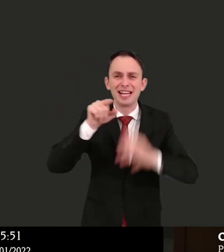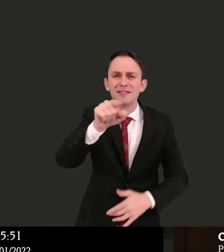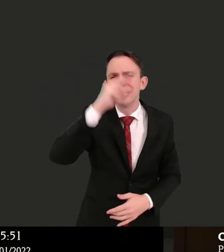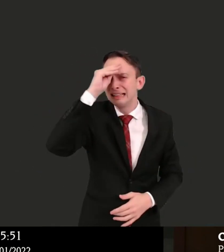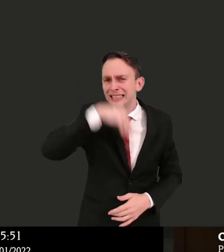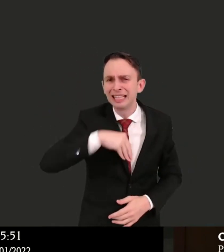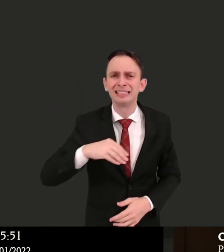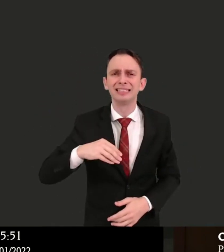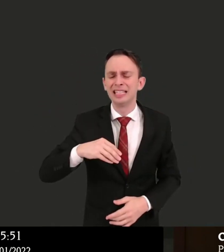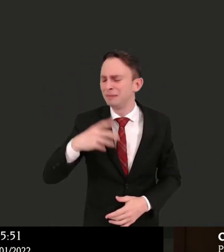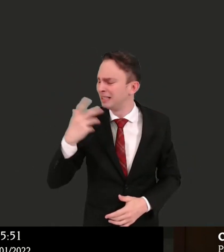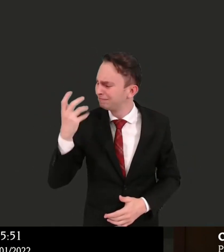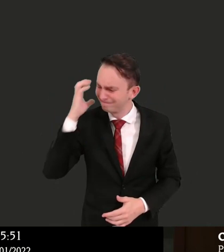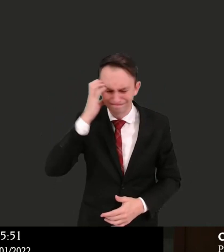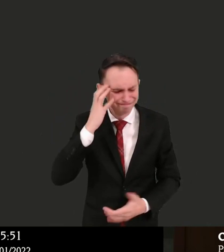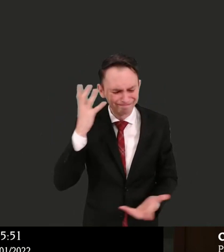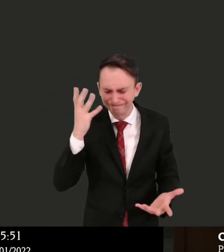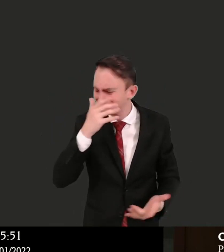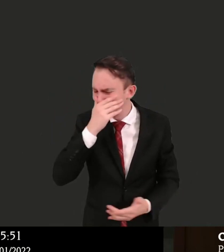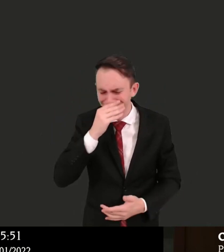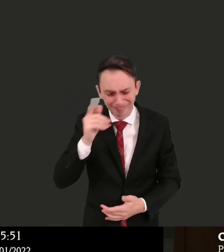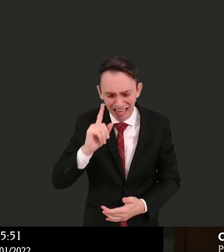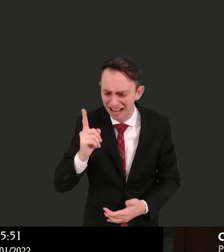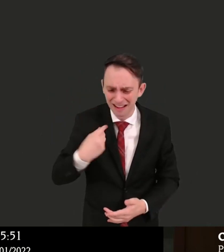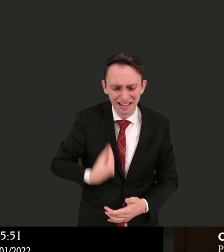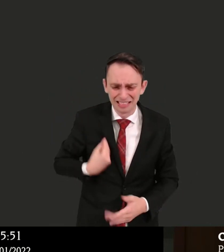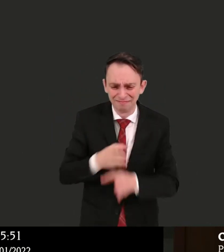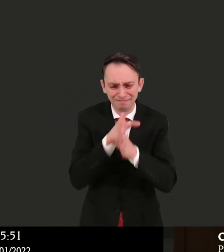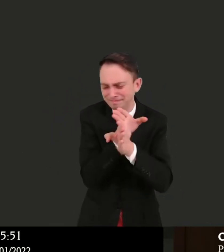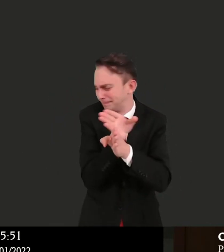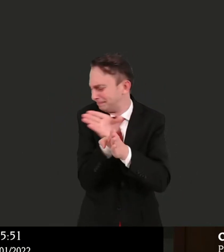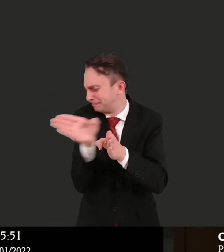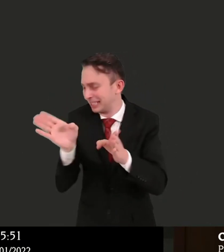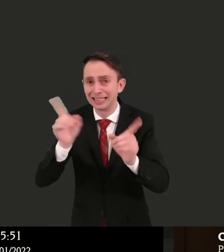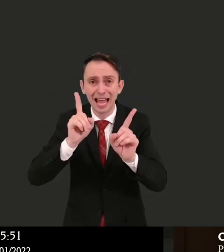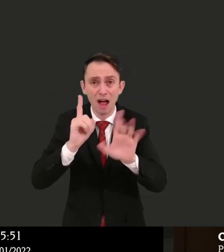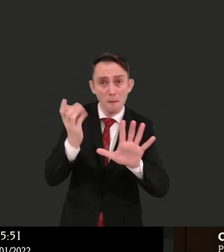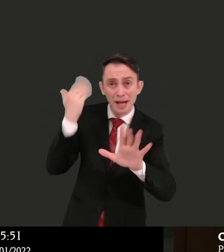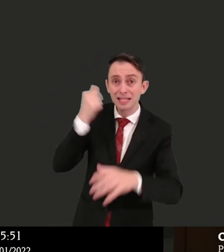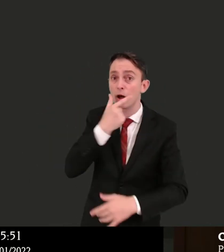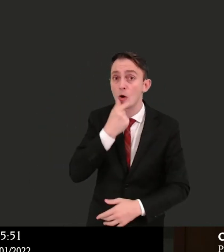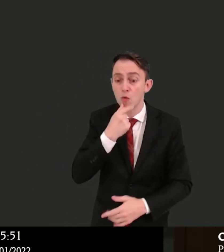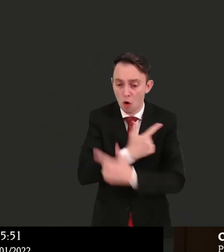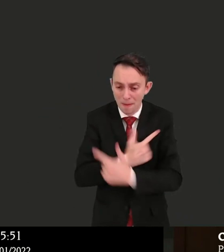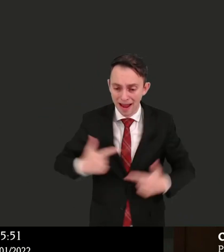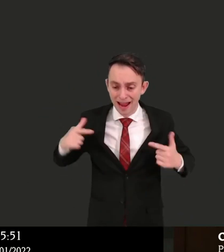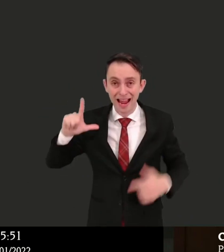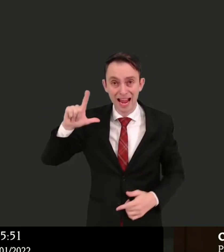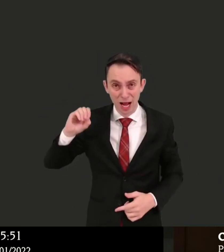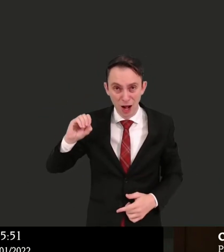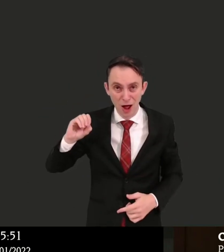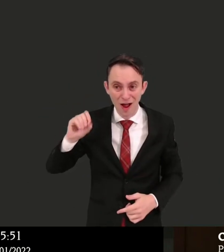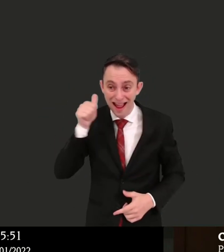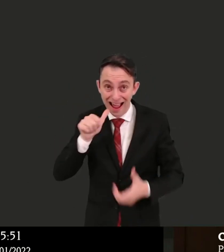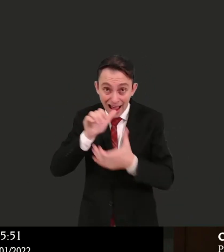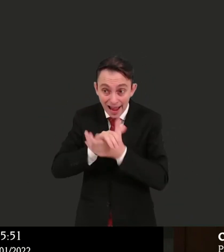trás. Aquela mulher de Ló olhou para trás e virou uma estátua de sal. O Senhor falou: aquele que mete a mão